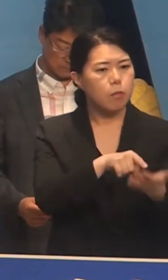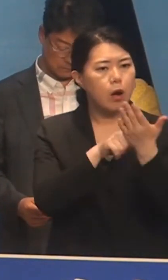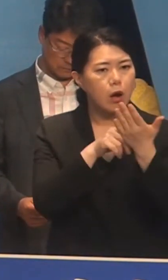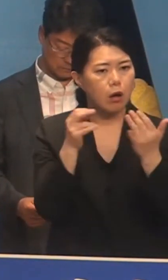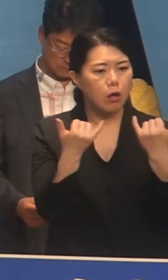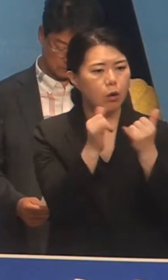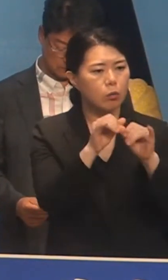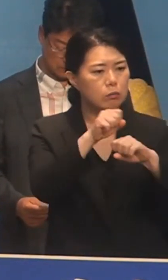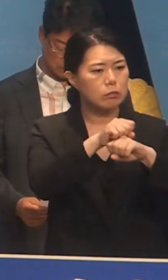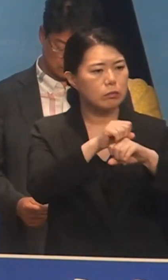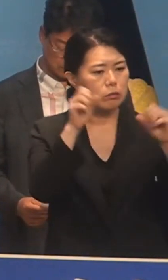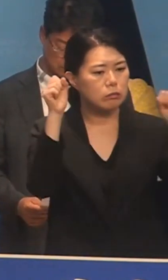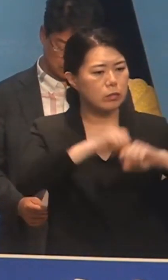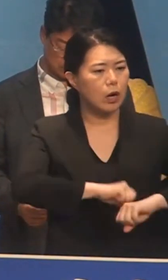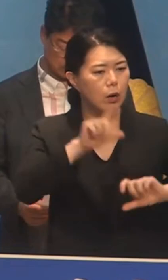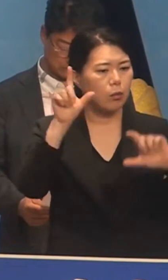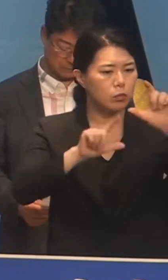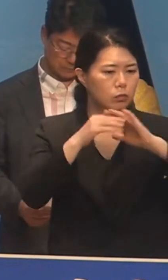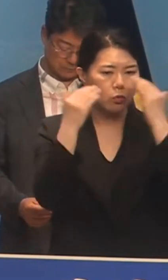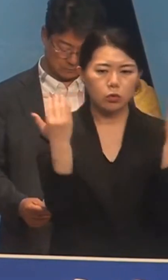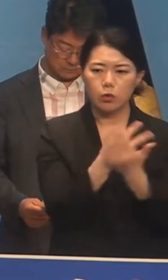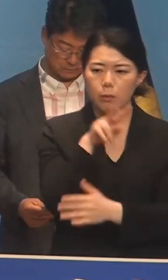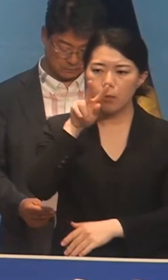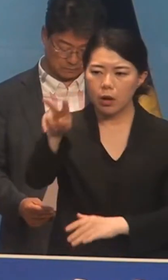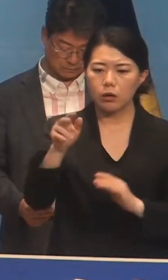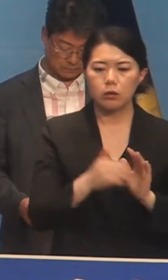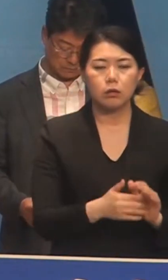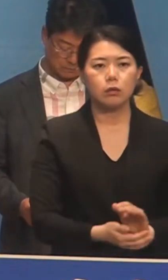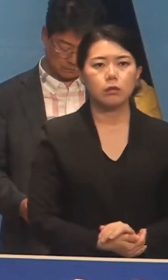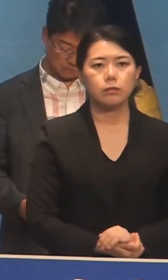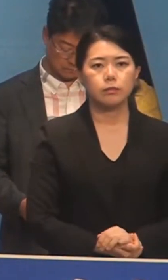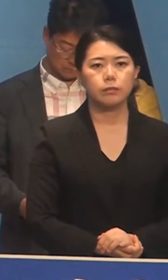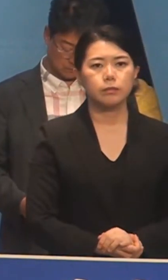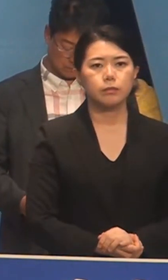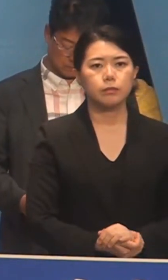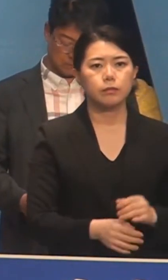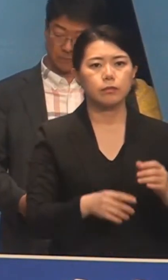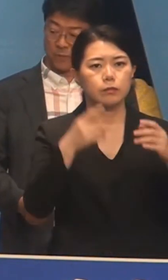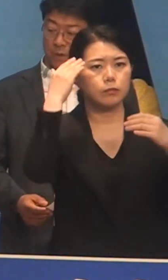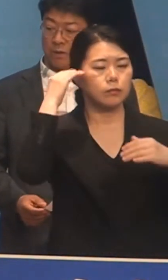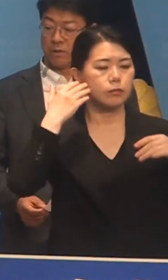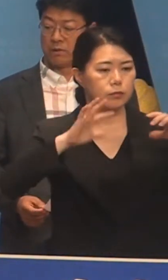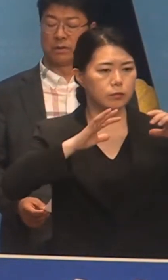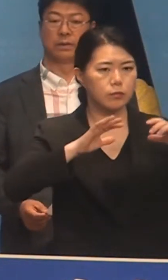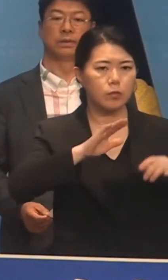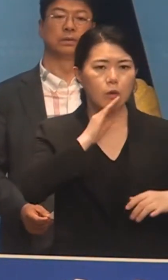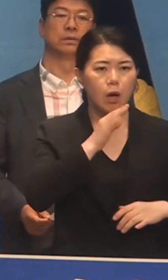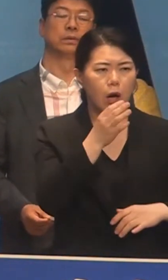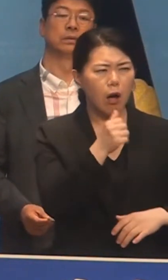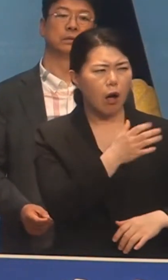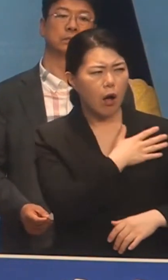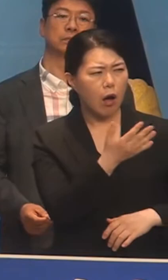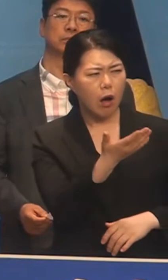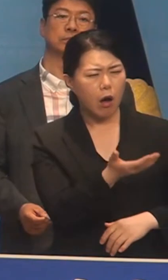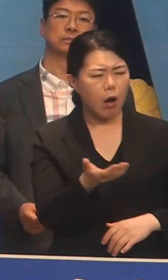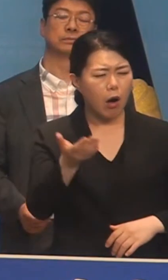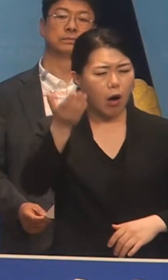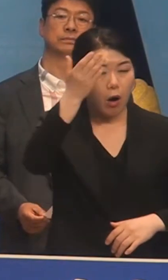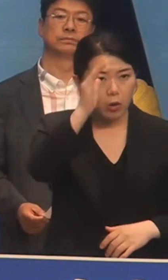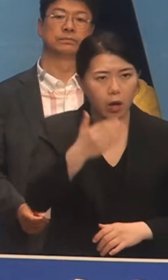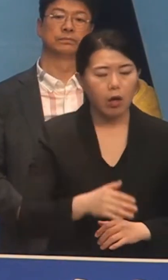어떻게 무너뜨리는지 다같이 똑똑히 목도하였습니다. 대한민국이 선진국의 문턱을 넘을 수 있었던